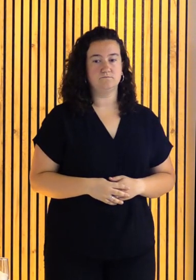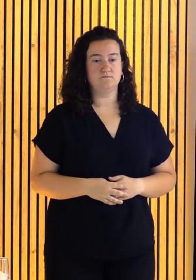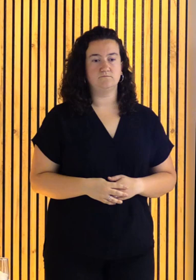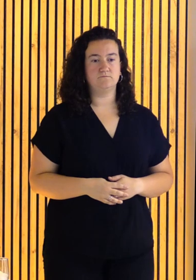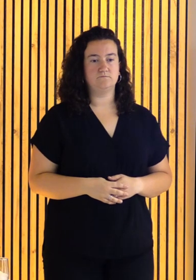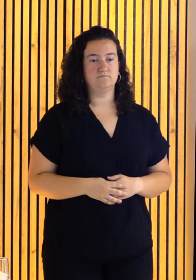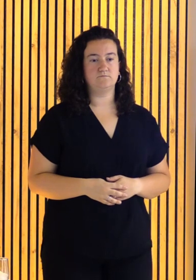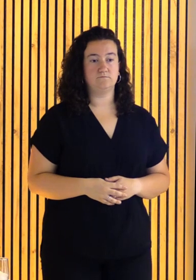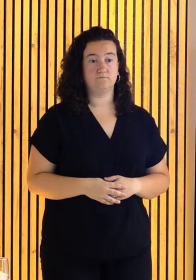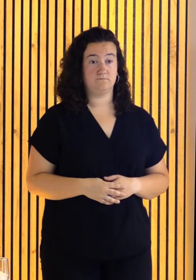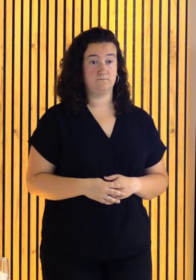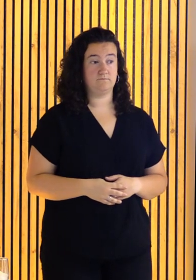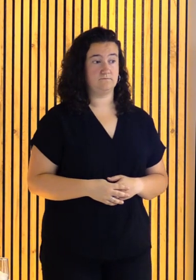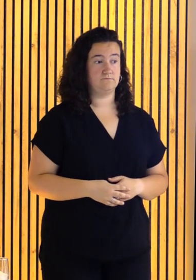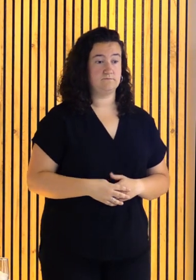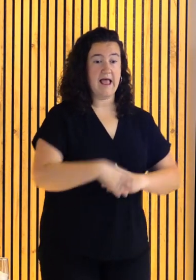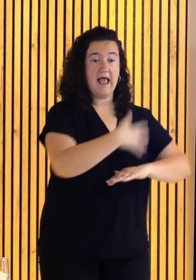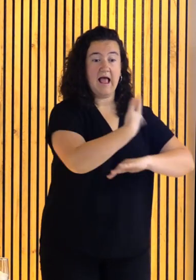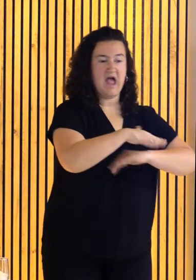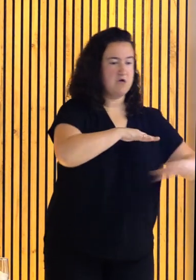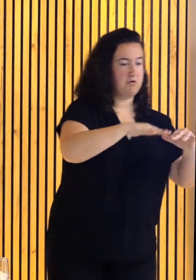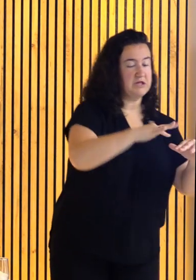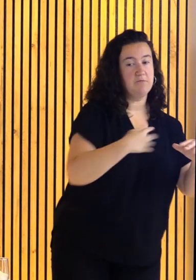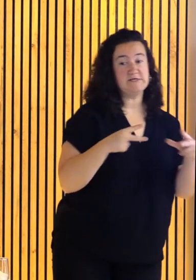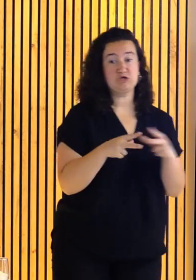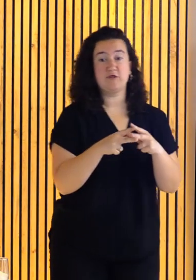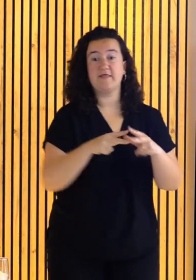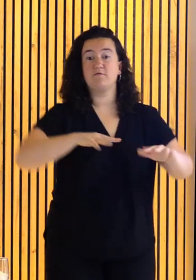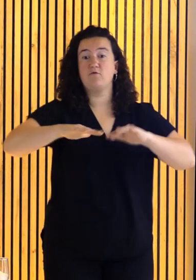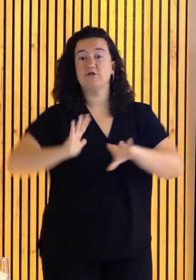eta gizarte mugimendu ez gain, lehendabiziko